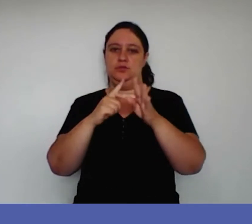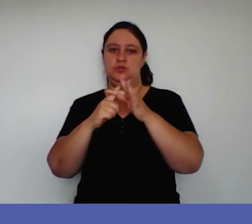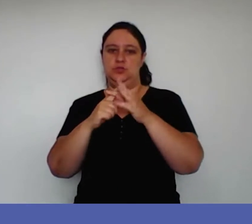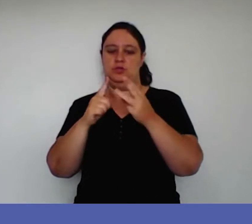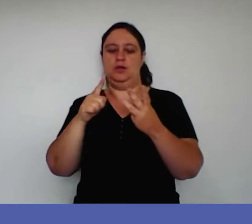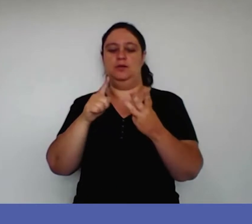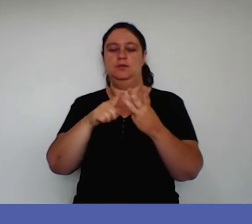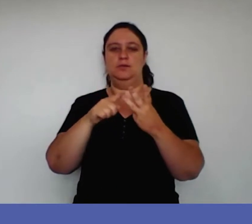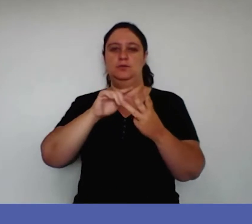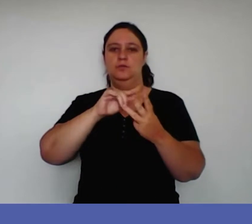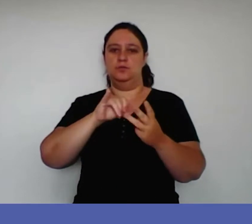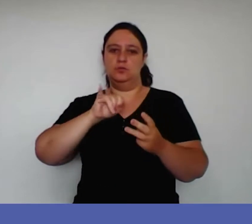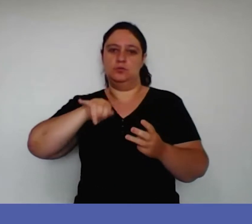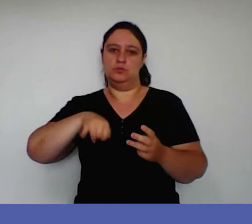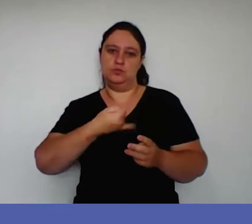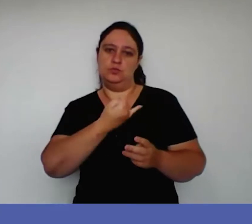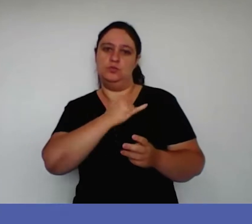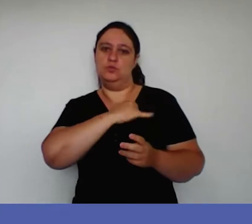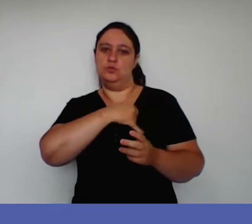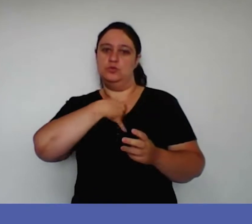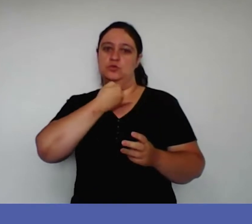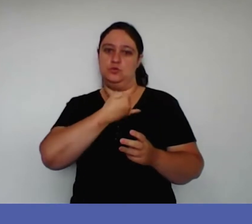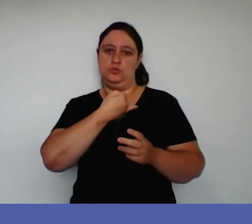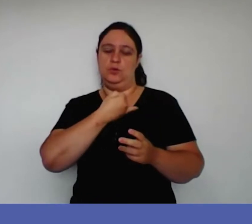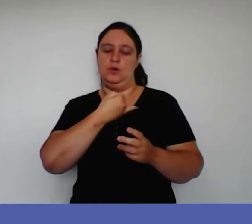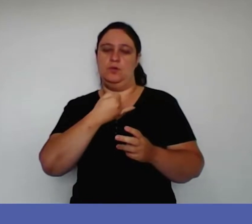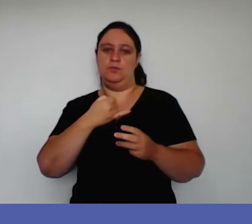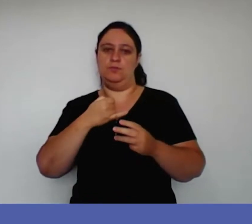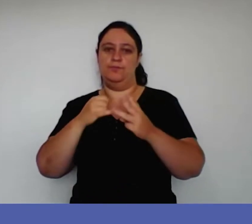um alto monte, e nesse monte